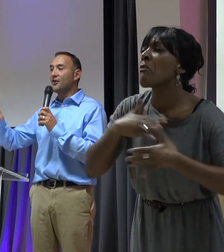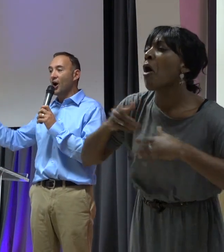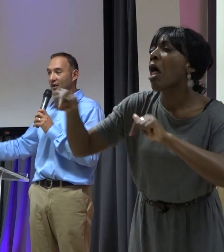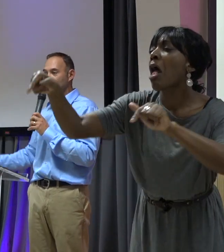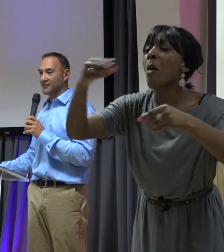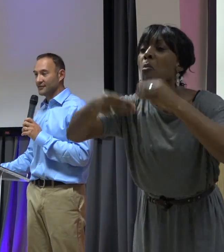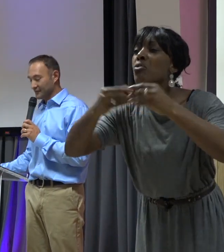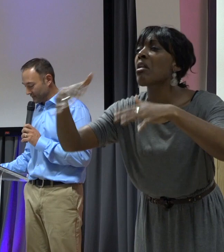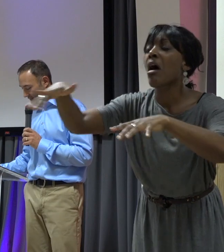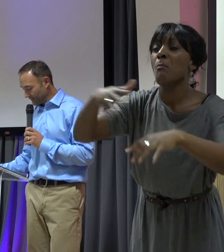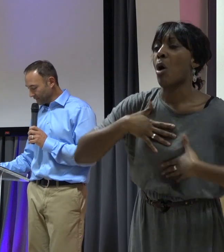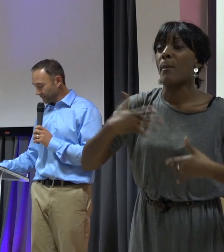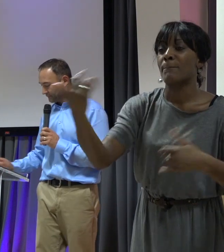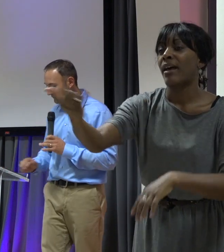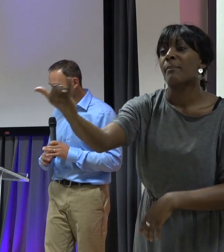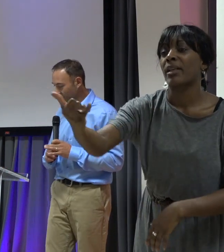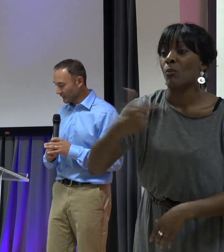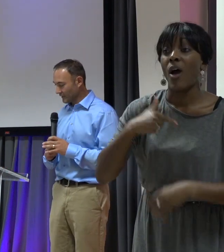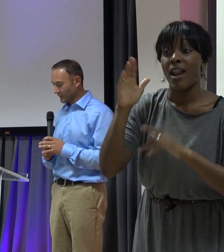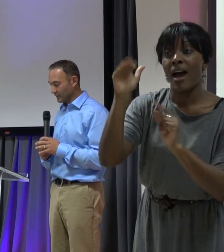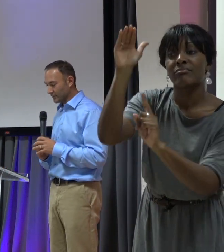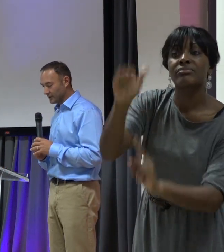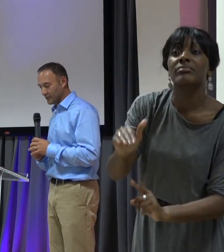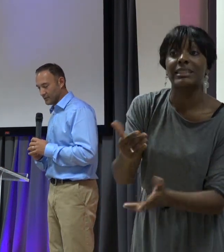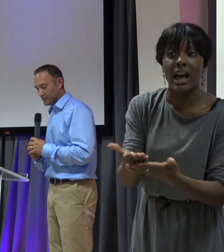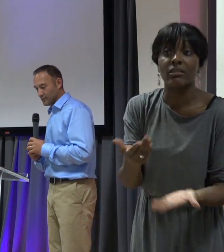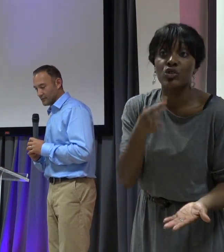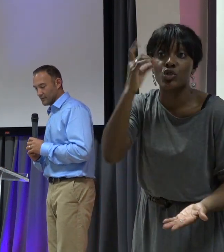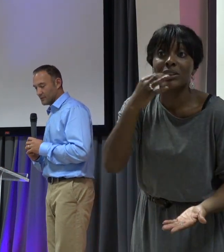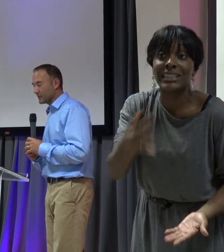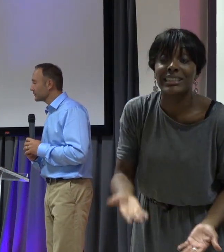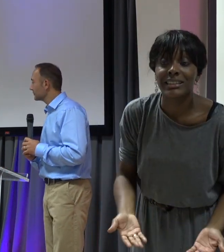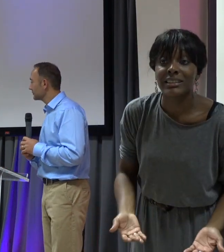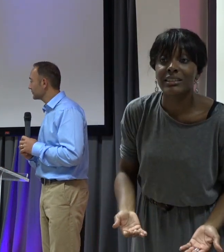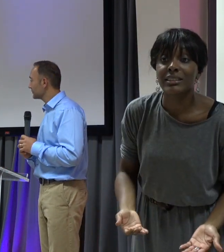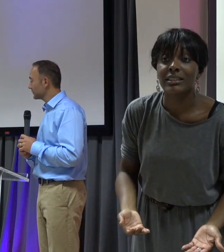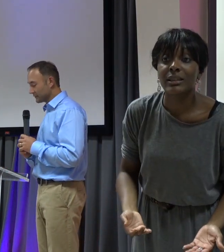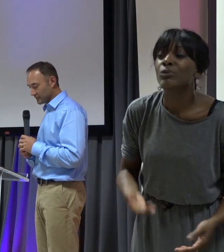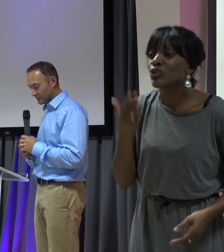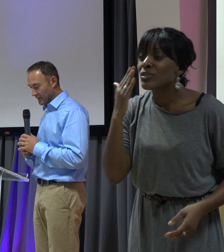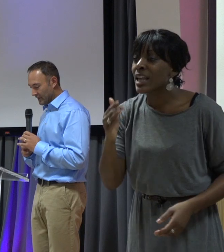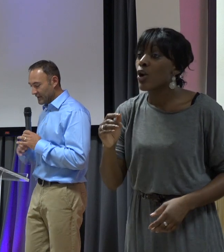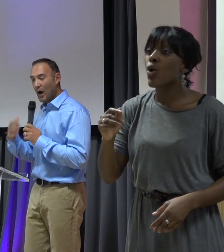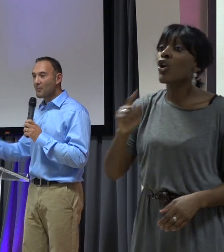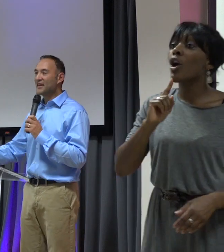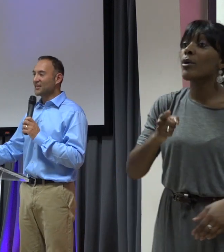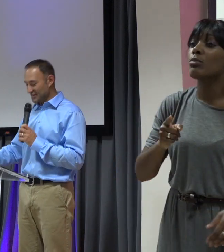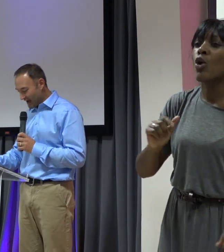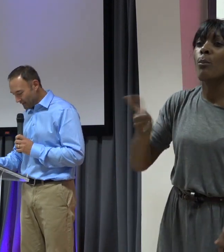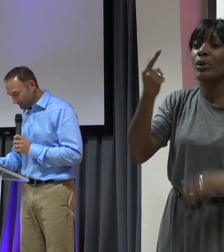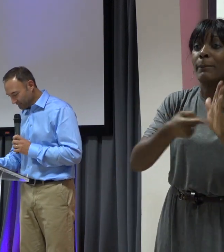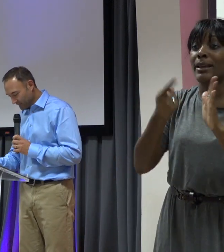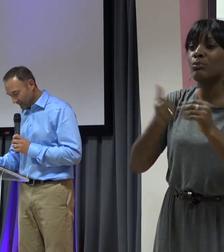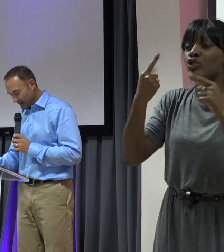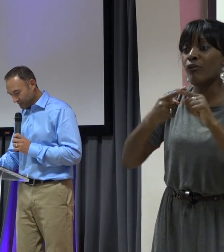fear not? Et vous savez que l'un des commandements le plus répété dans la Bible, c'est ne crains pas. How amazing is